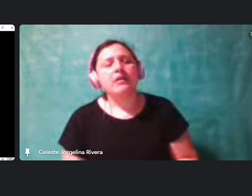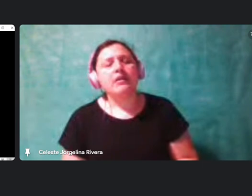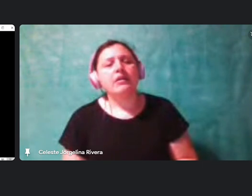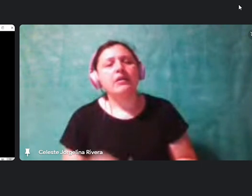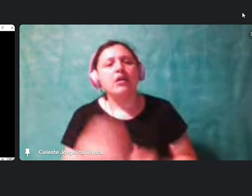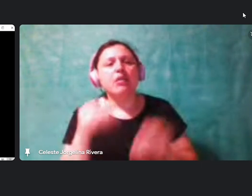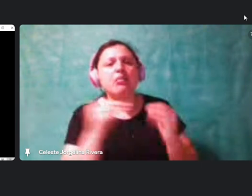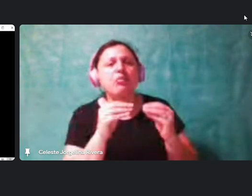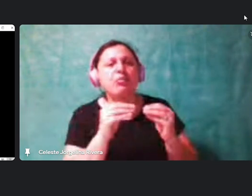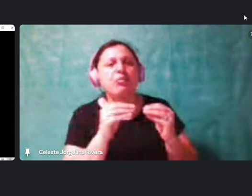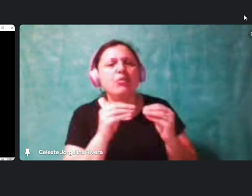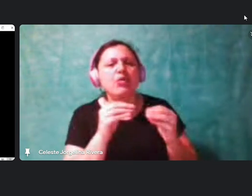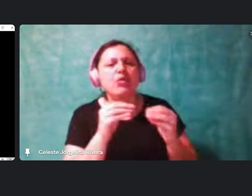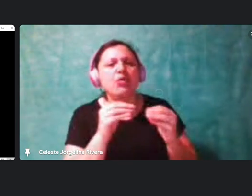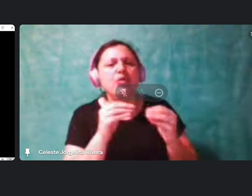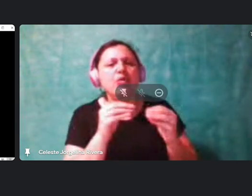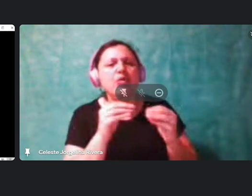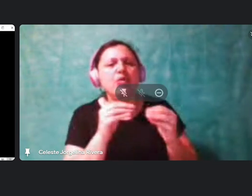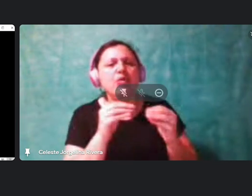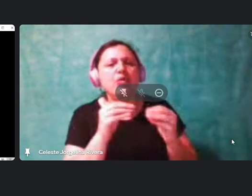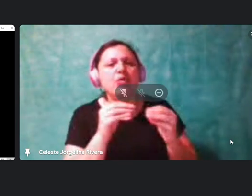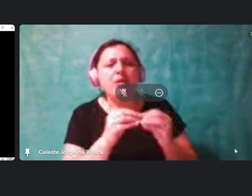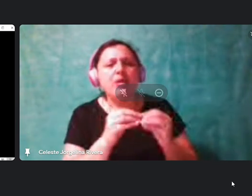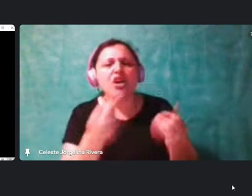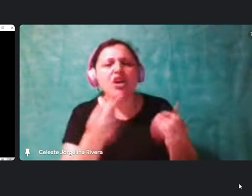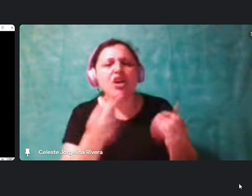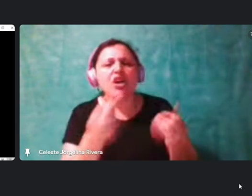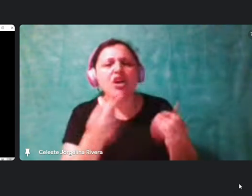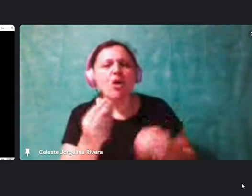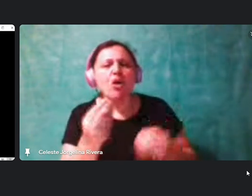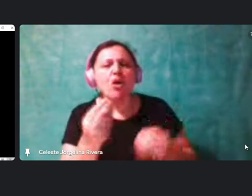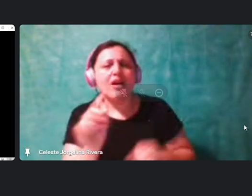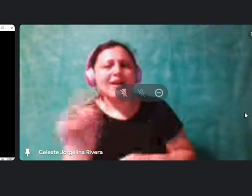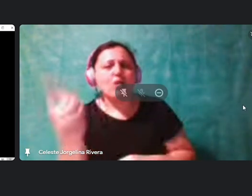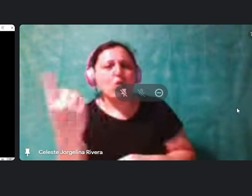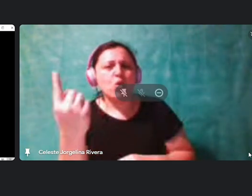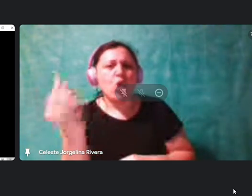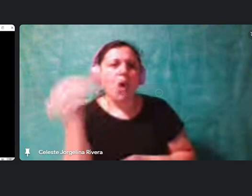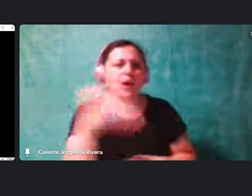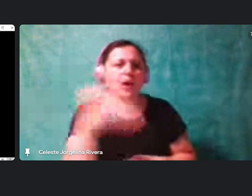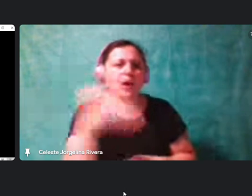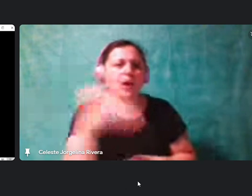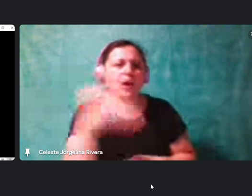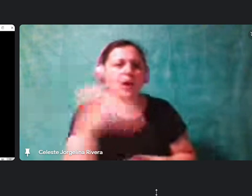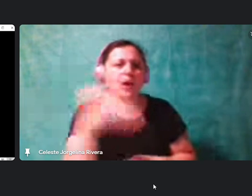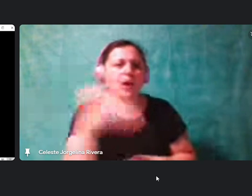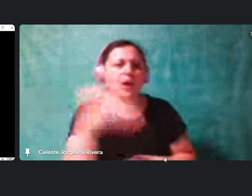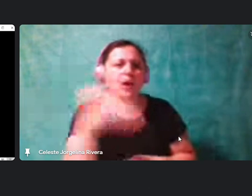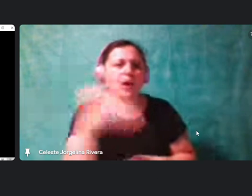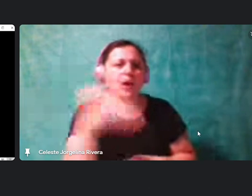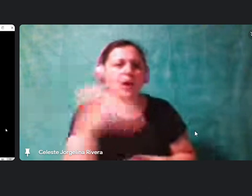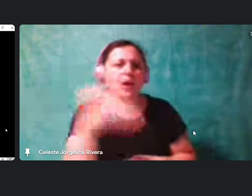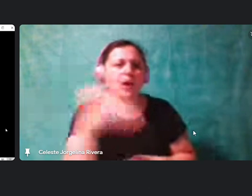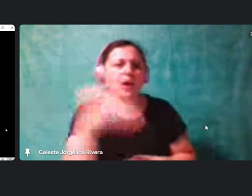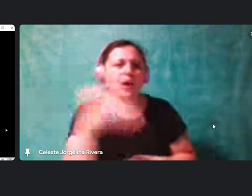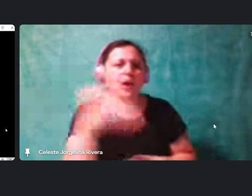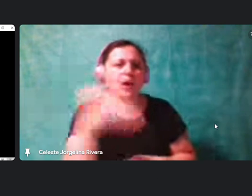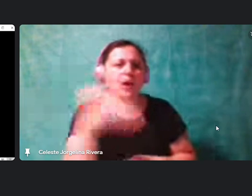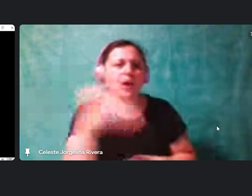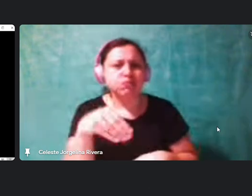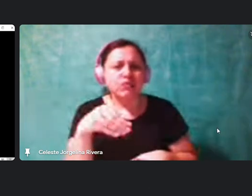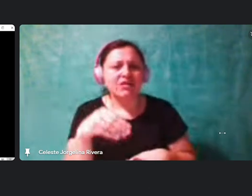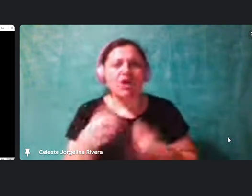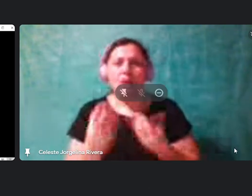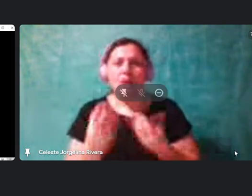sí. Y va a haber ese encuentro. Claro. Claro, bien. Sí, sí. ¿Y en agosto cuál es entonces la otra? ¿11? 8. El 8. 8. El